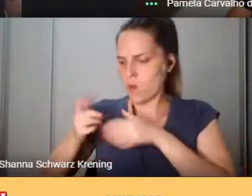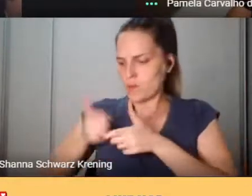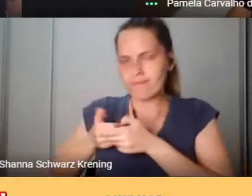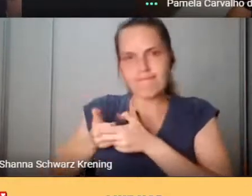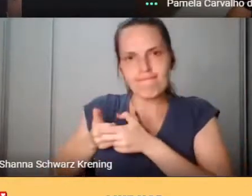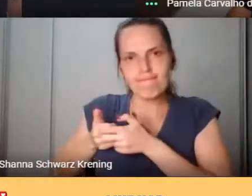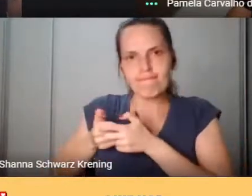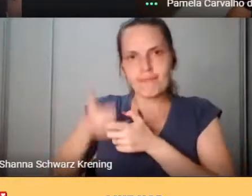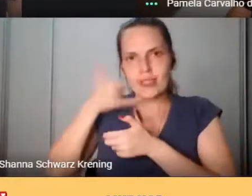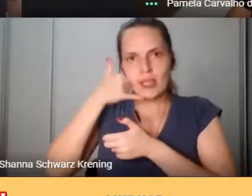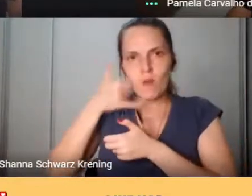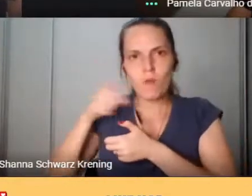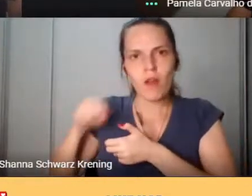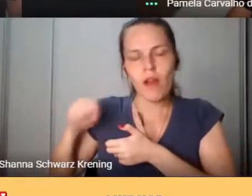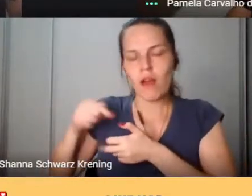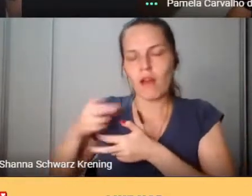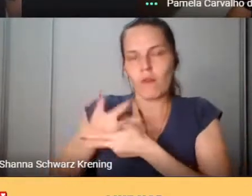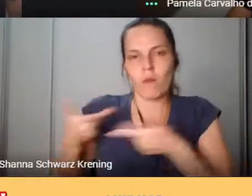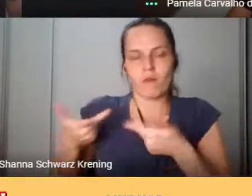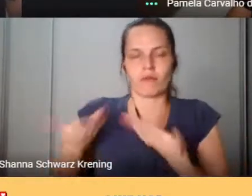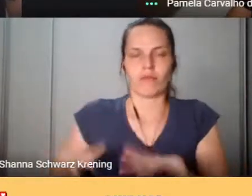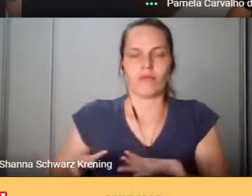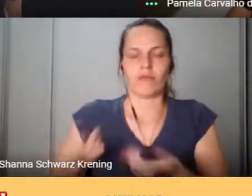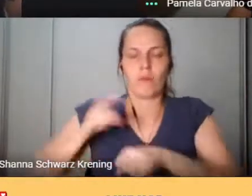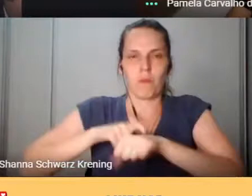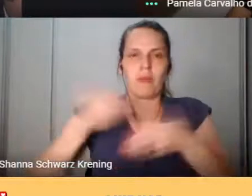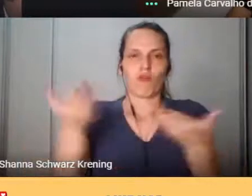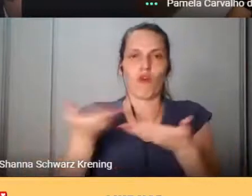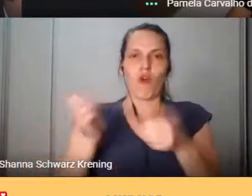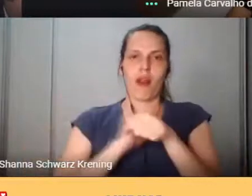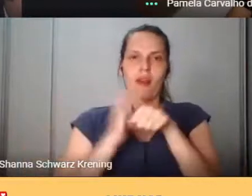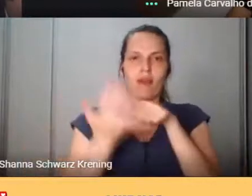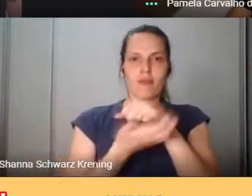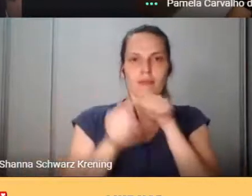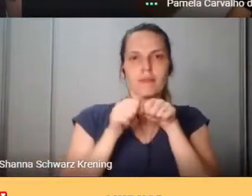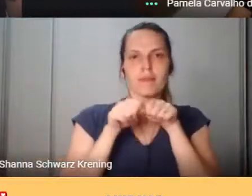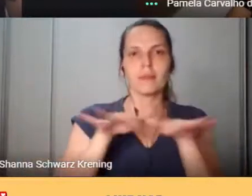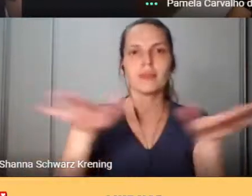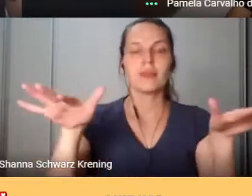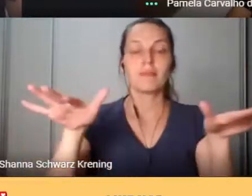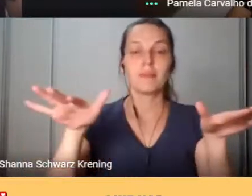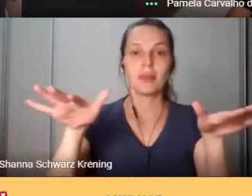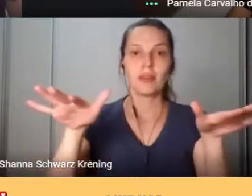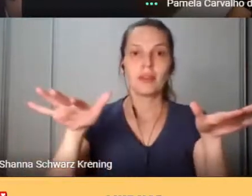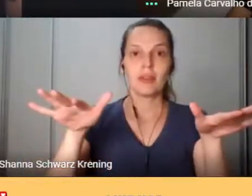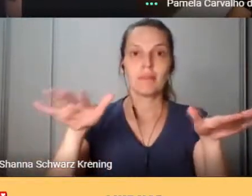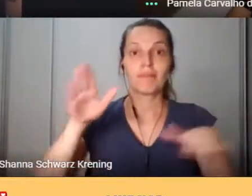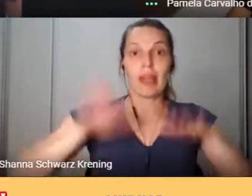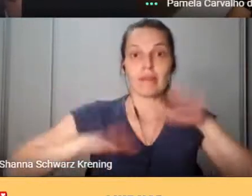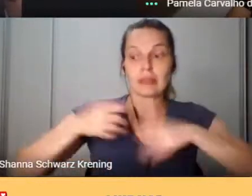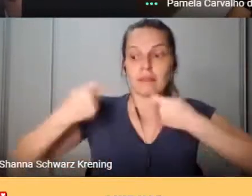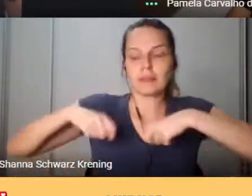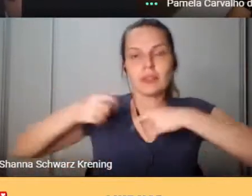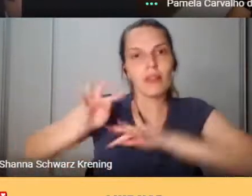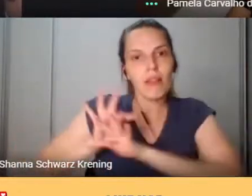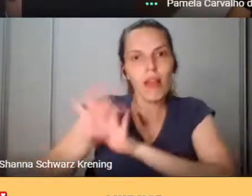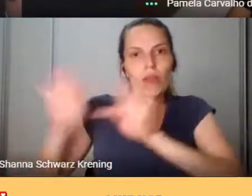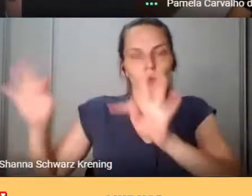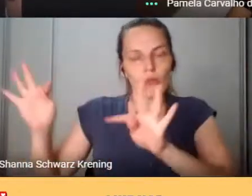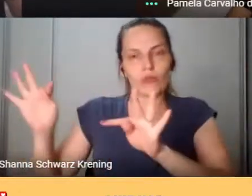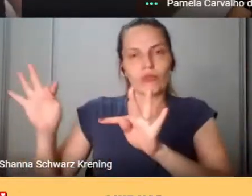aí, nesse momento de pandemia, muitas vezes, quando a gente precisa da tecnologia justamente para